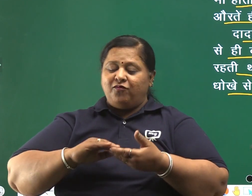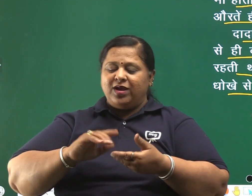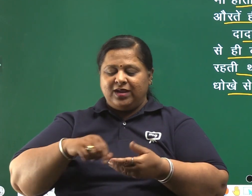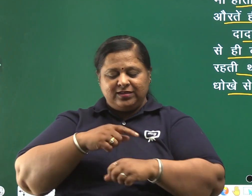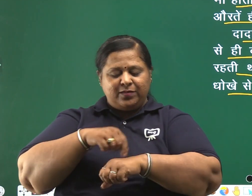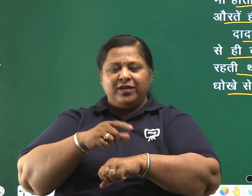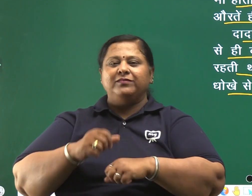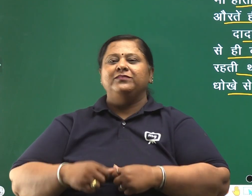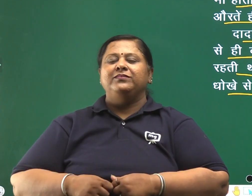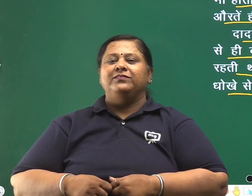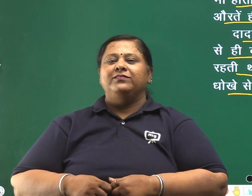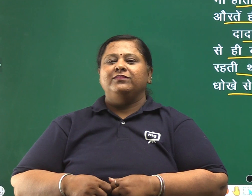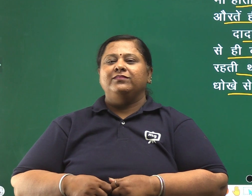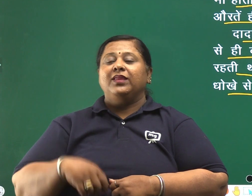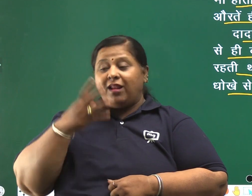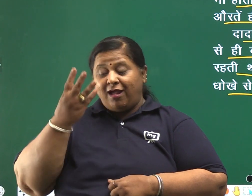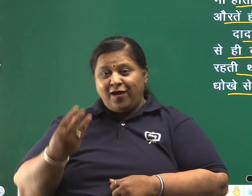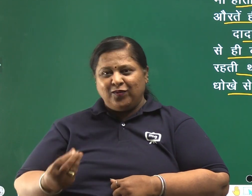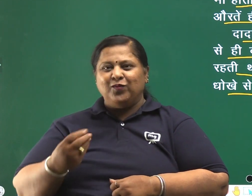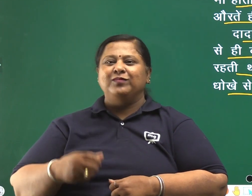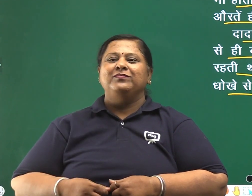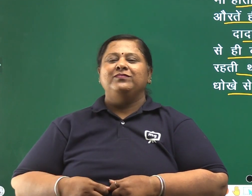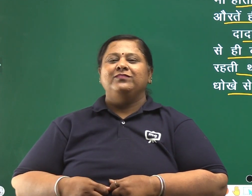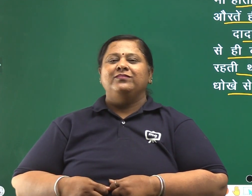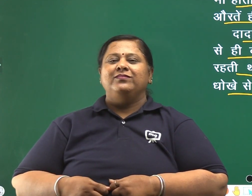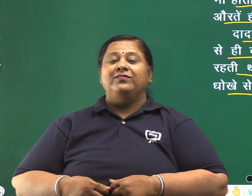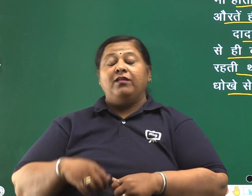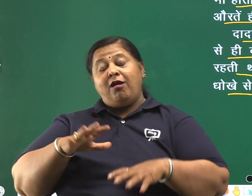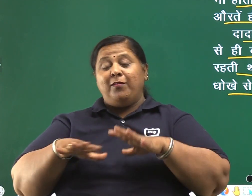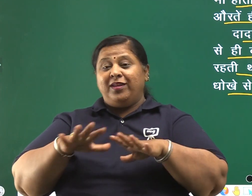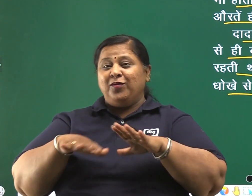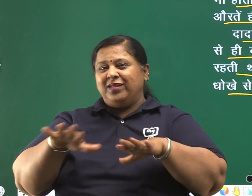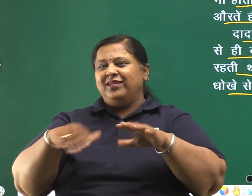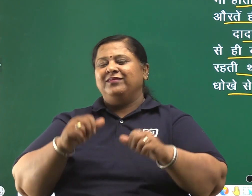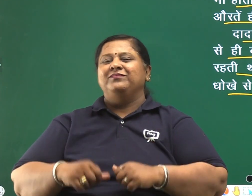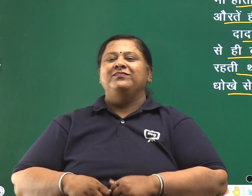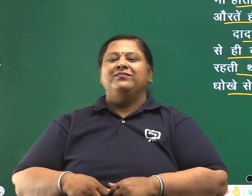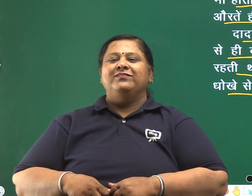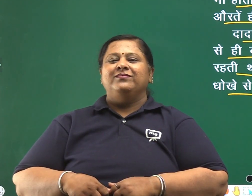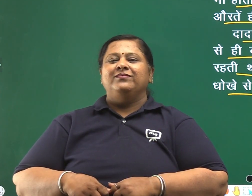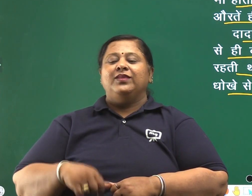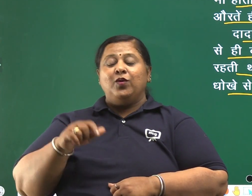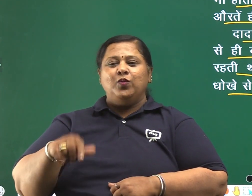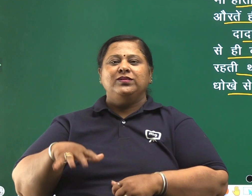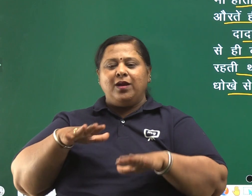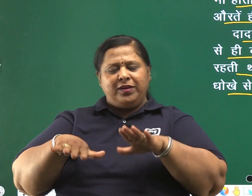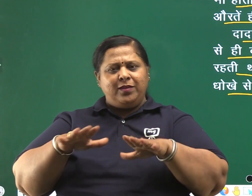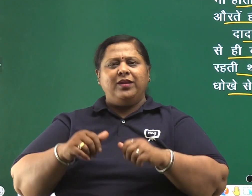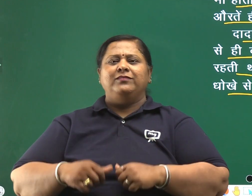समय रात को अभिनय होता था और उस अभिनय में